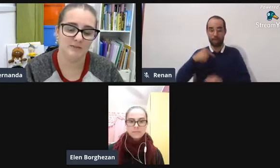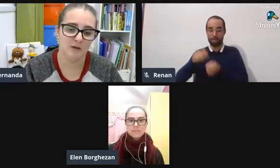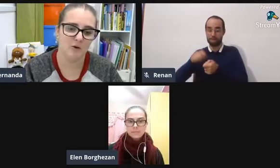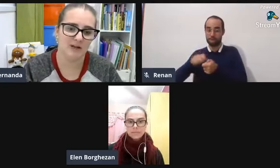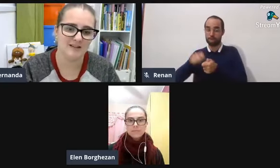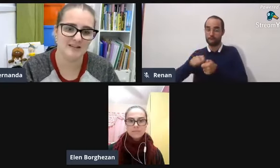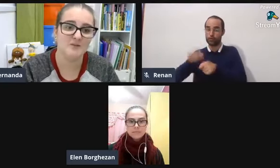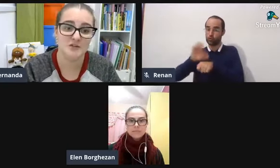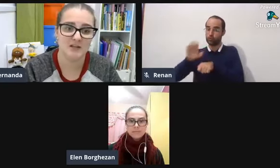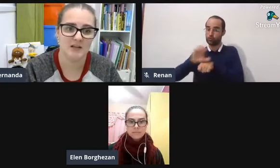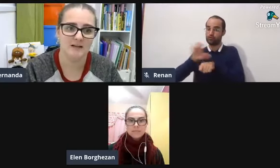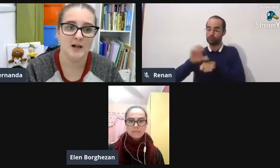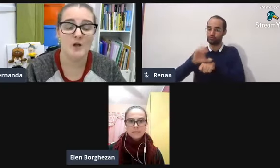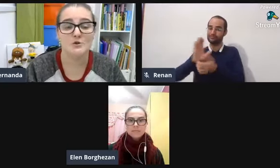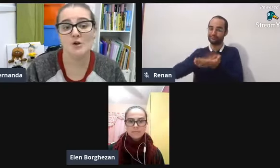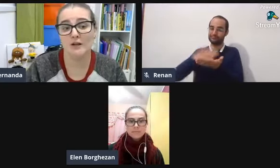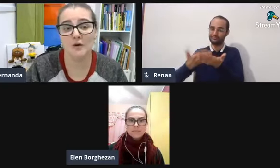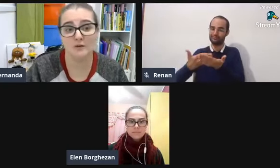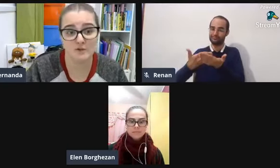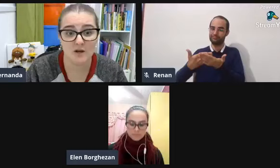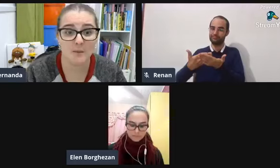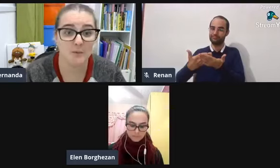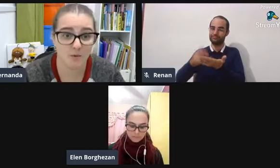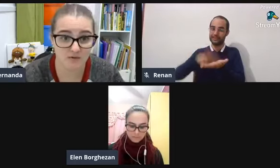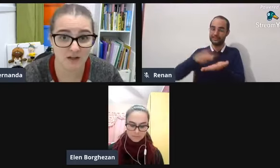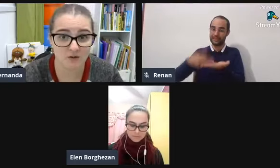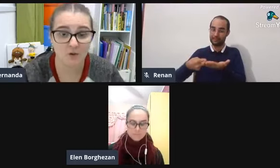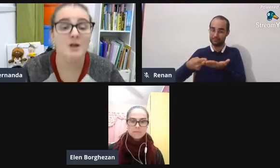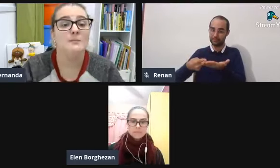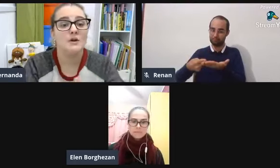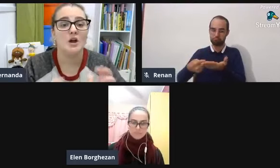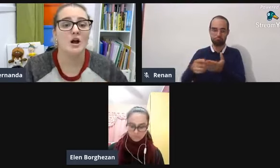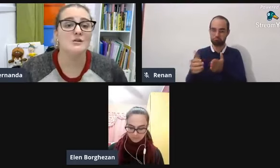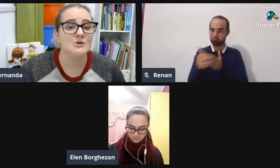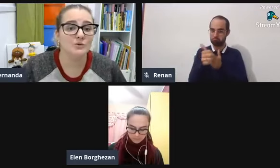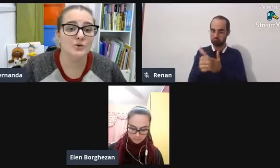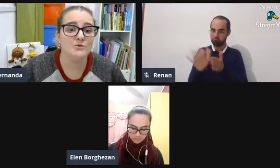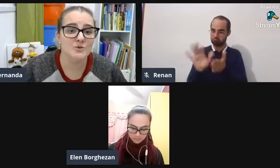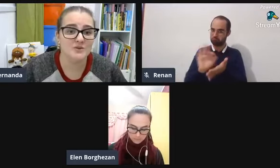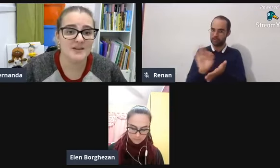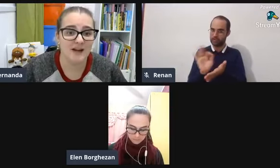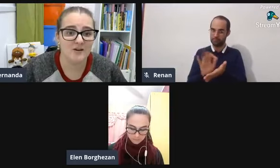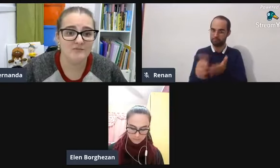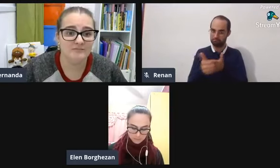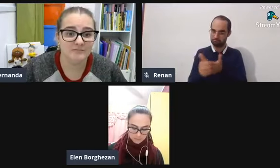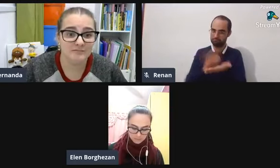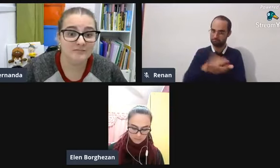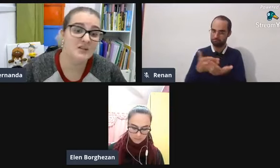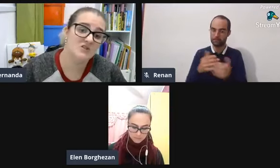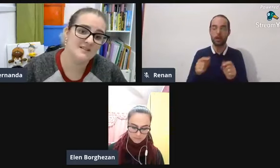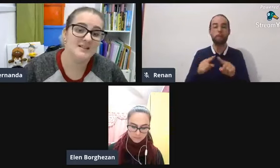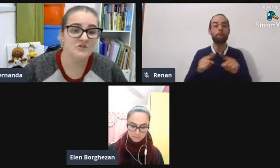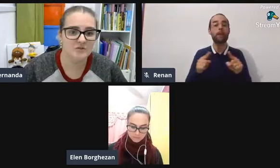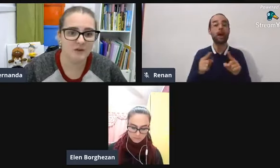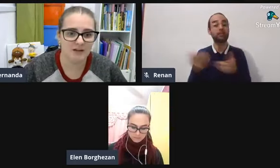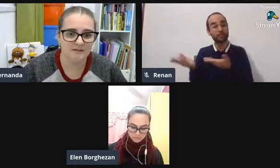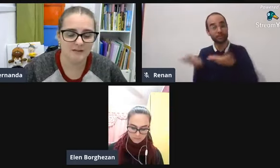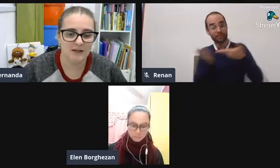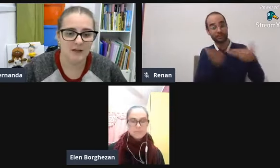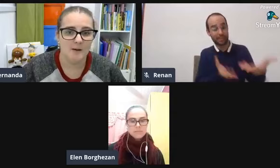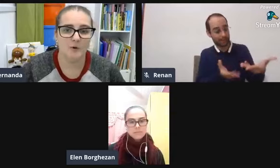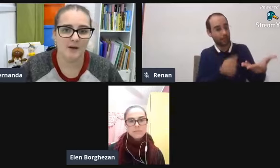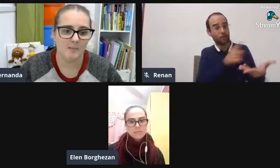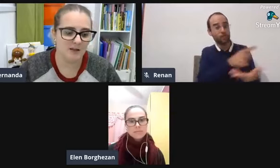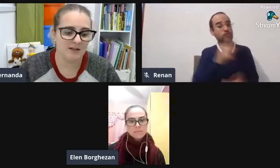recebo nenhuma orientação de guia. Só que quando me chamam para um evento, me colocam junto com um surdo-cego e dizem, te